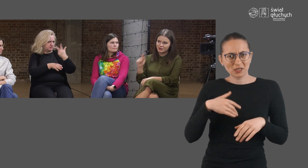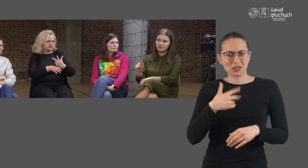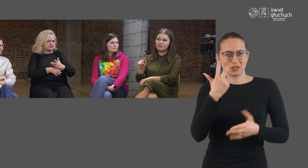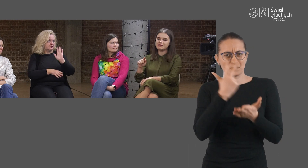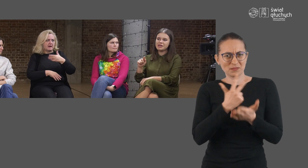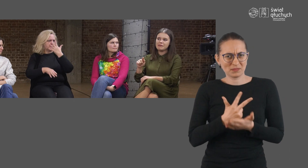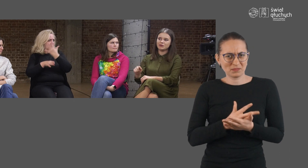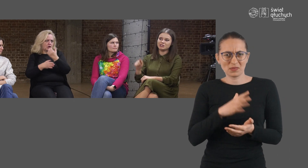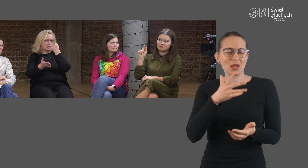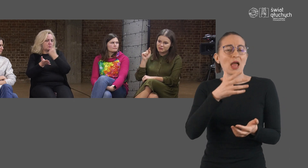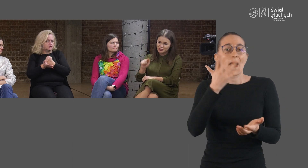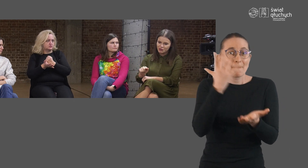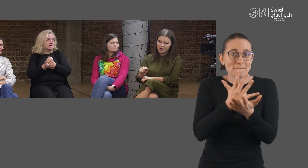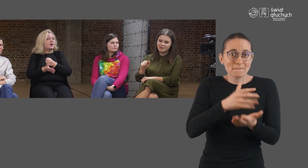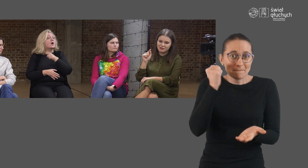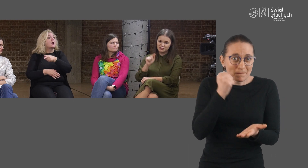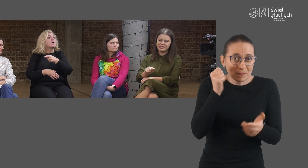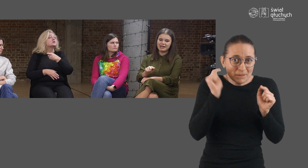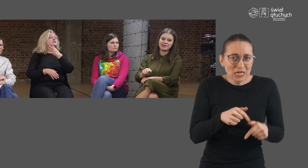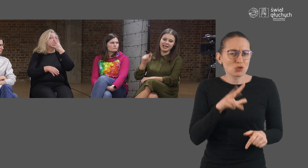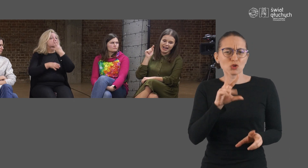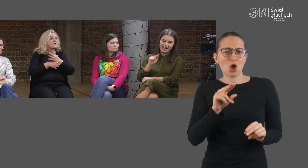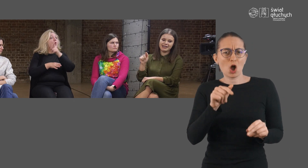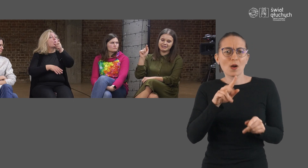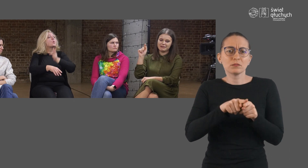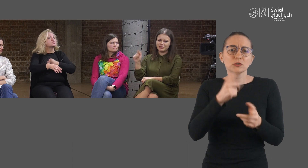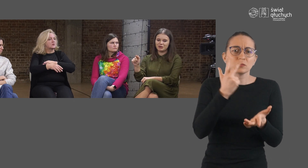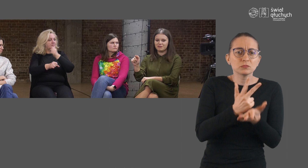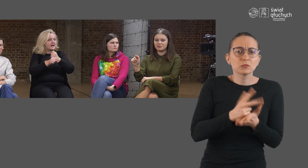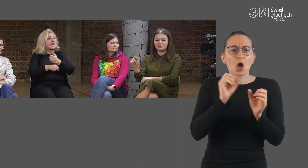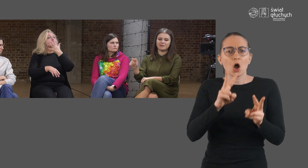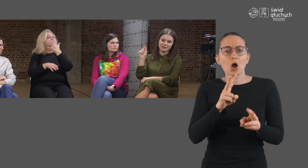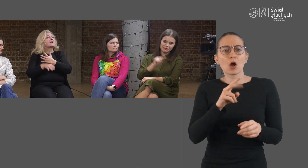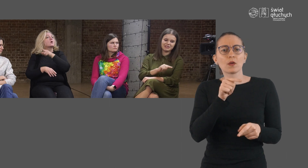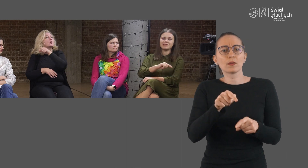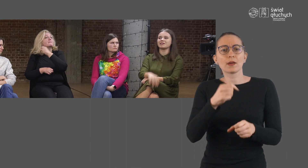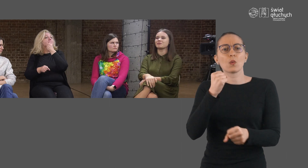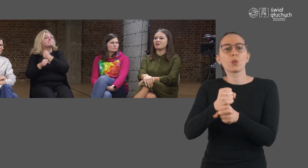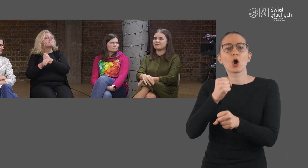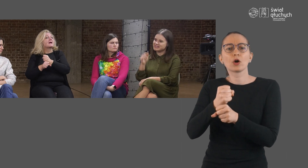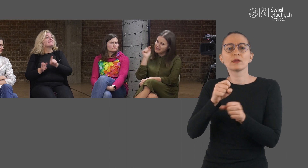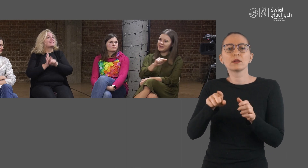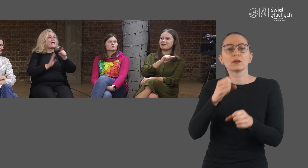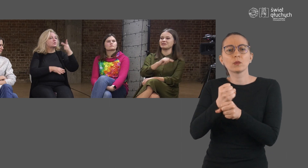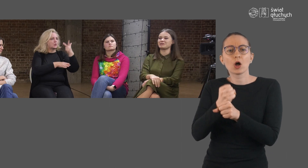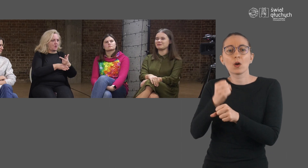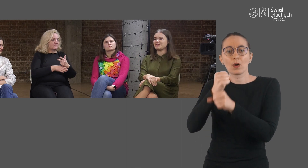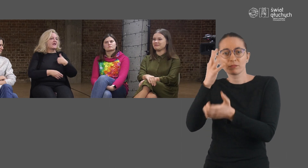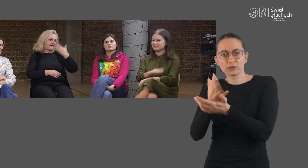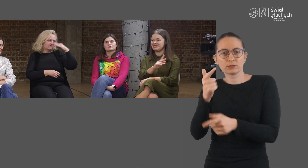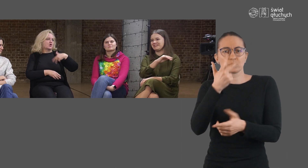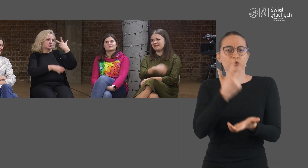aniżeli tym piątkowym, bo ci czwórkowi są urzędami, a piątkowi uczniowie będą pracować dla trójkowych. Więc ja wolałam być